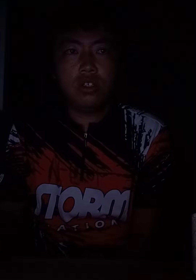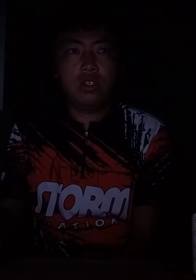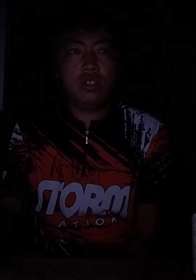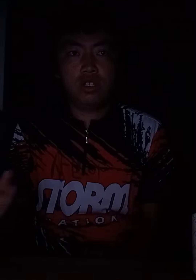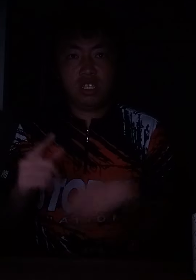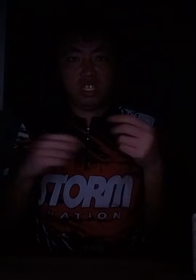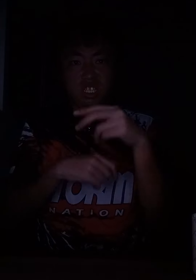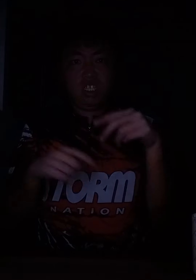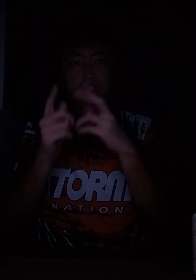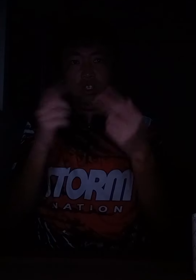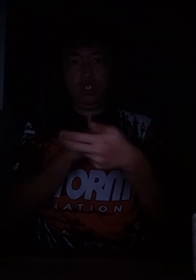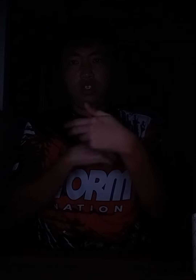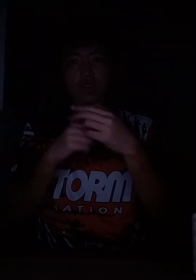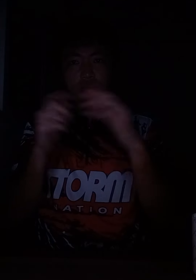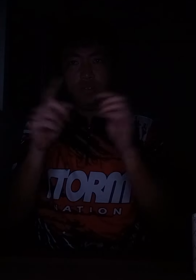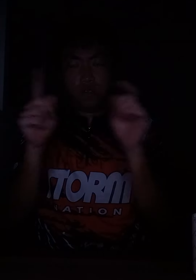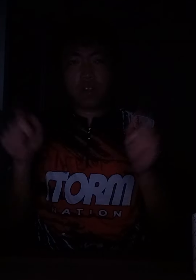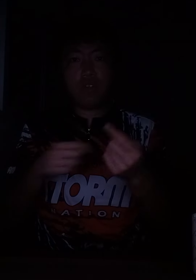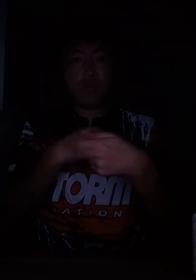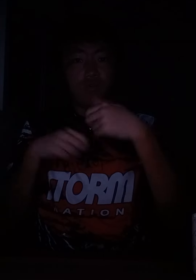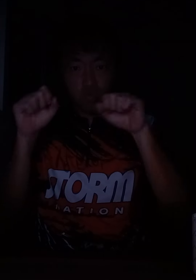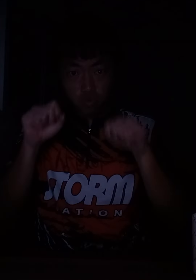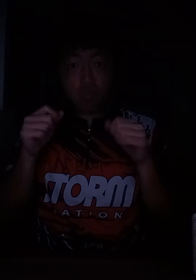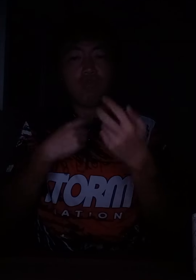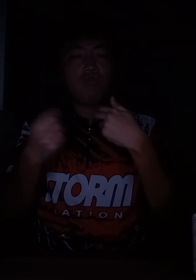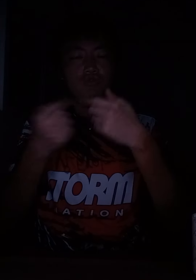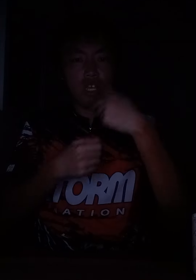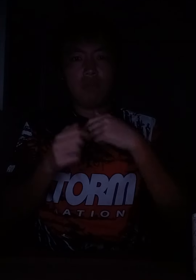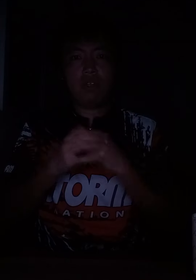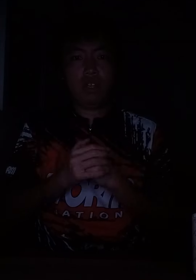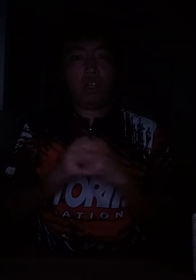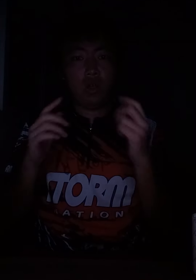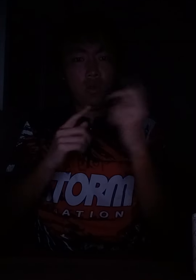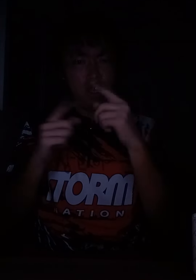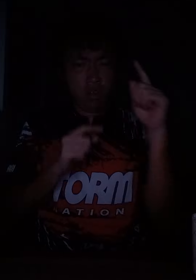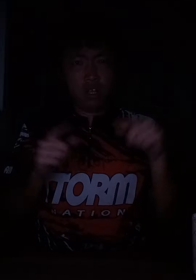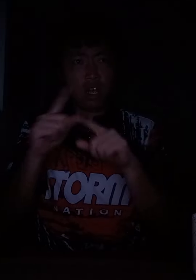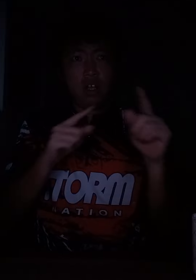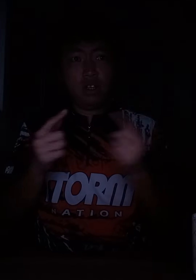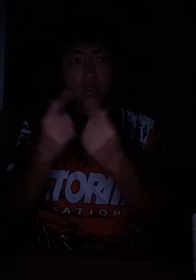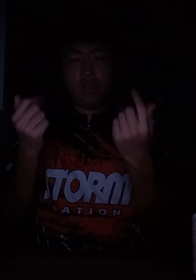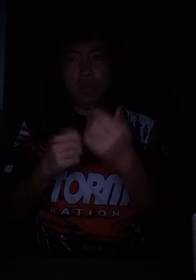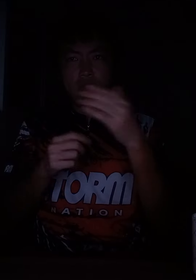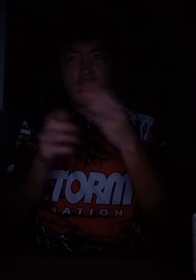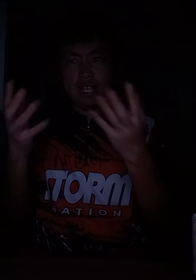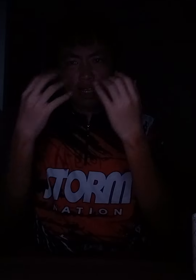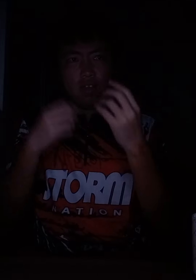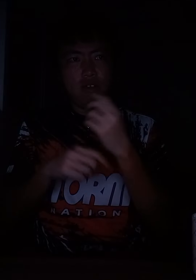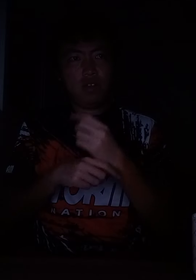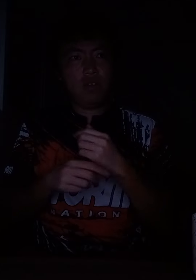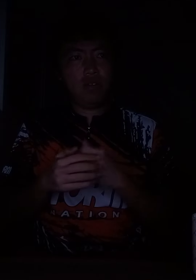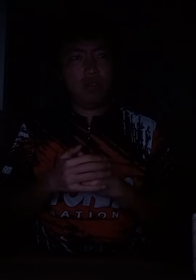서울의 한 지하철역에서 흉기 난동 사건이 일어났습니다. 최근 시간대라 승객들도 많았을 텐데요. 얼마나